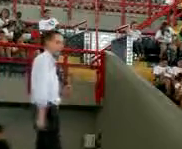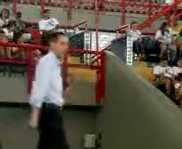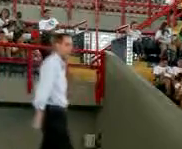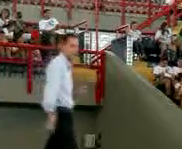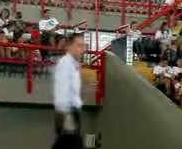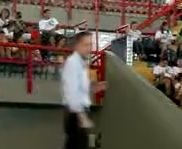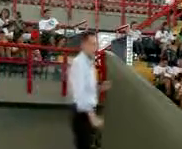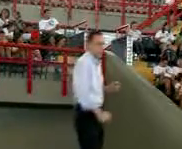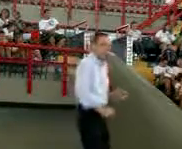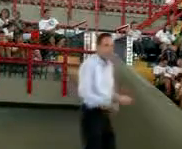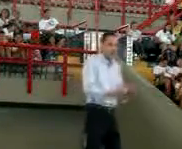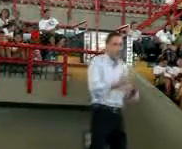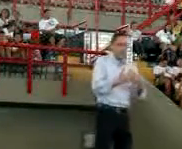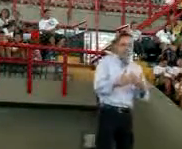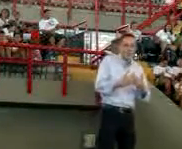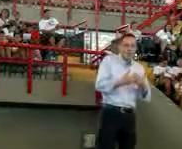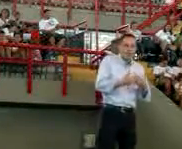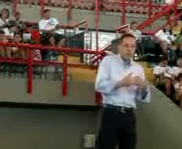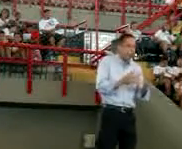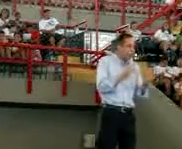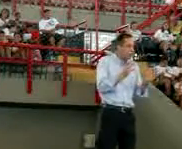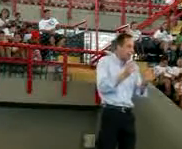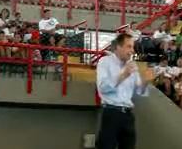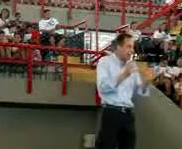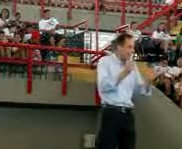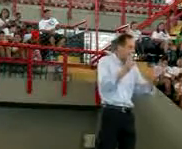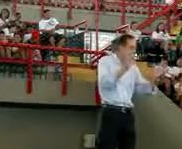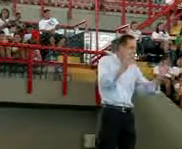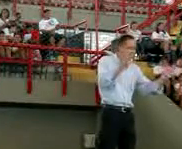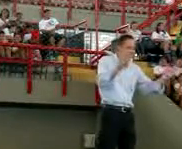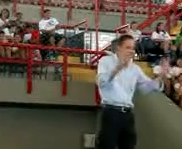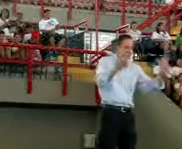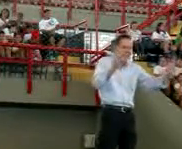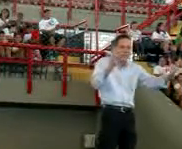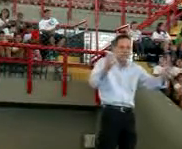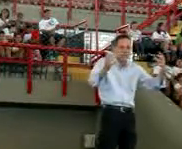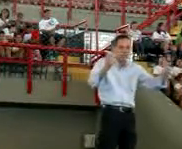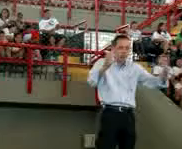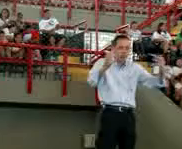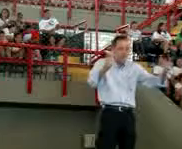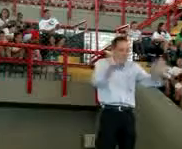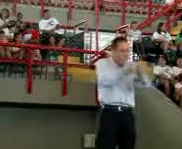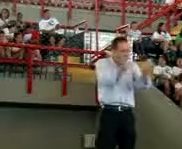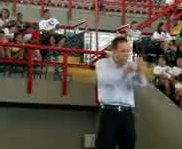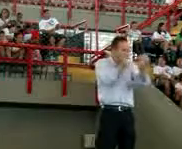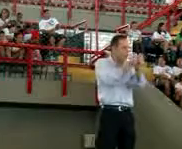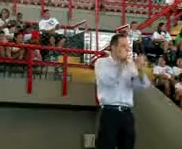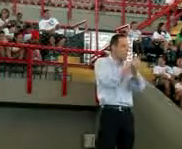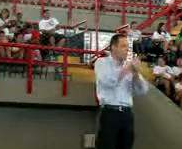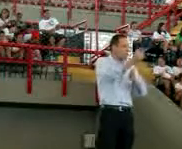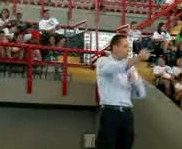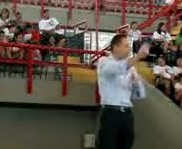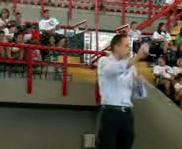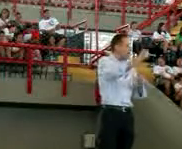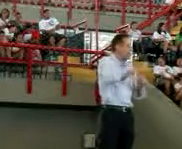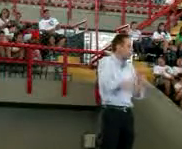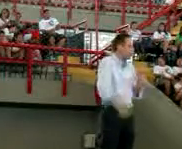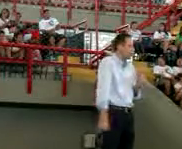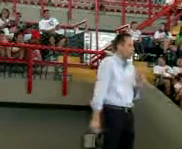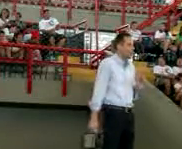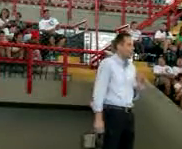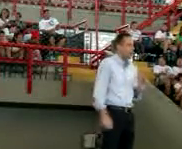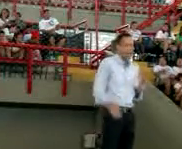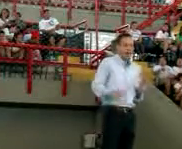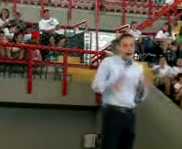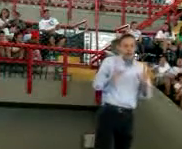durante o Império. E o interessante é que nós vimos as elites se degladiando, se matando para ver quem ficava